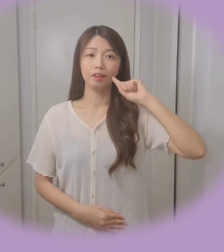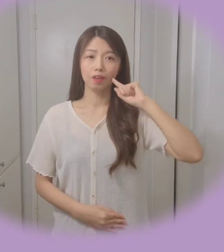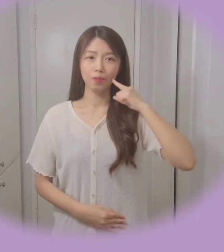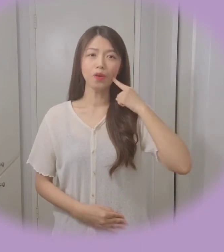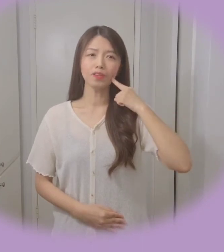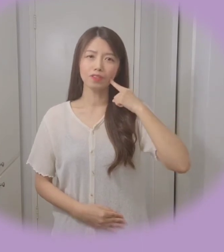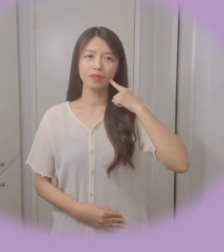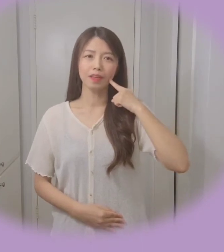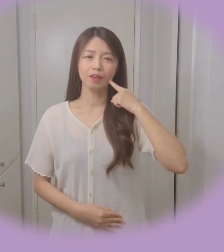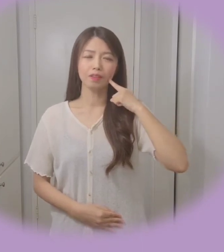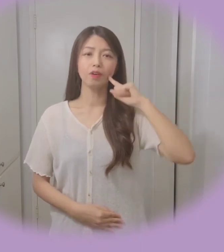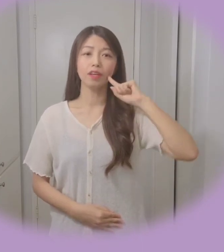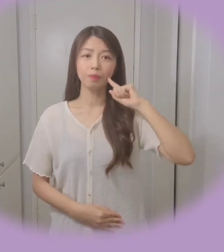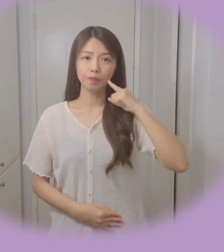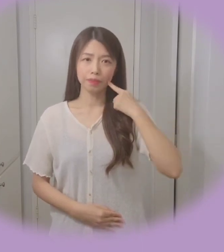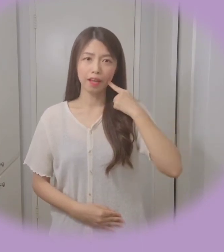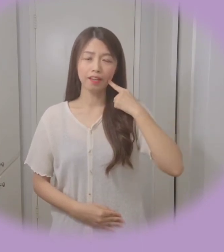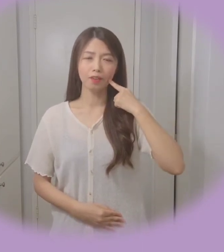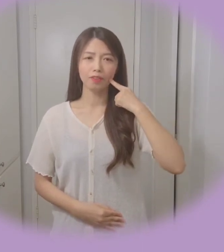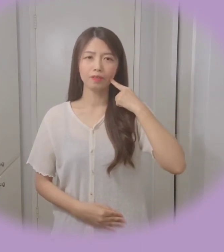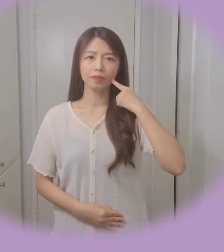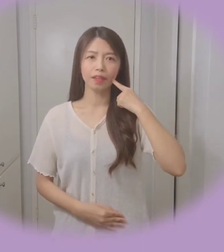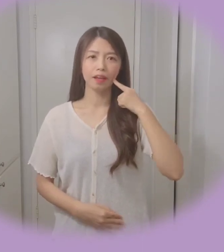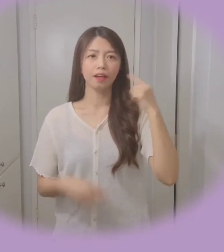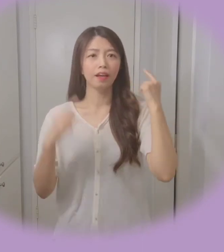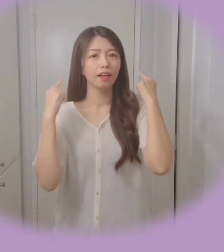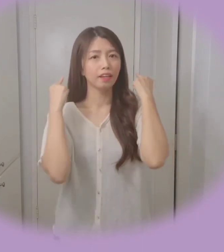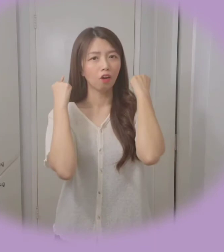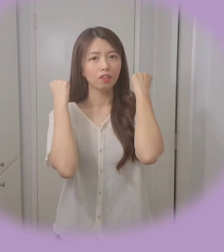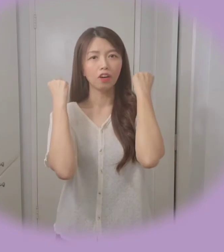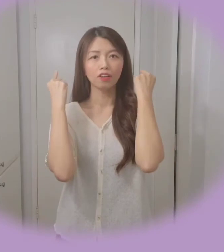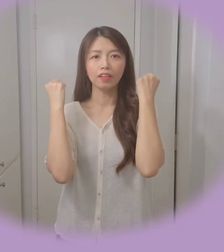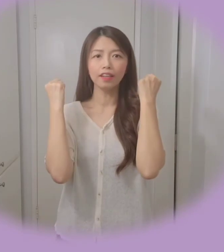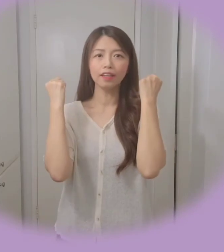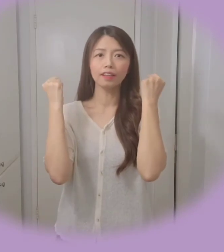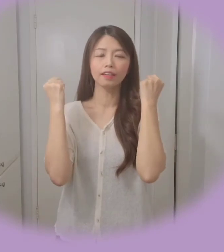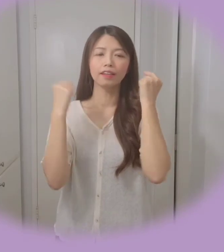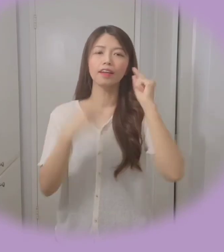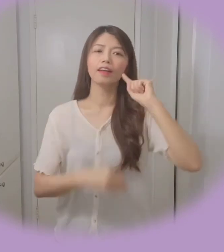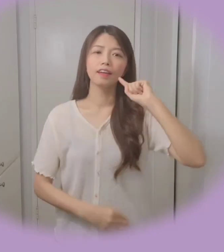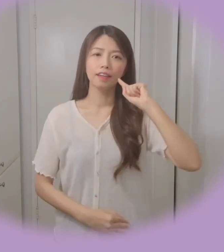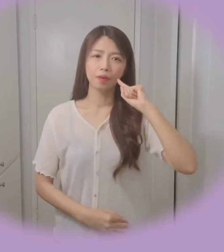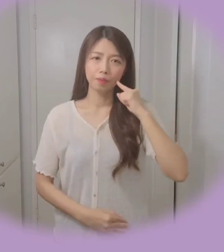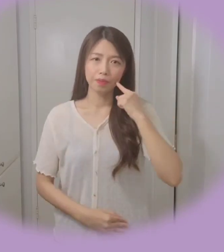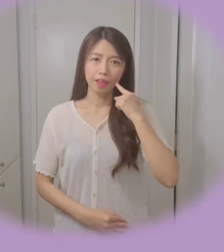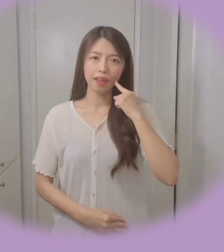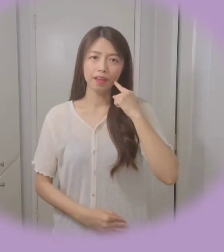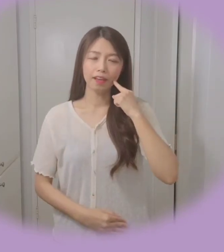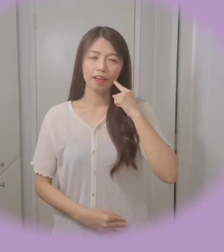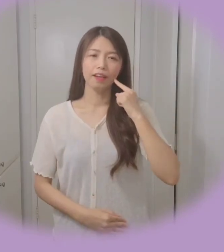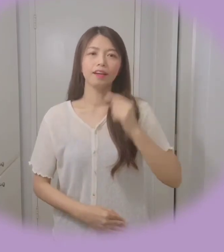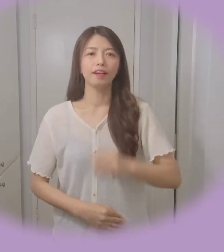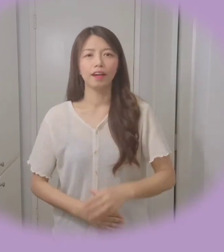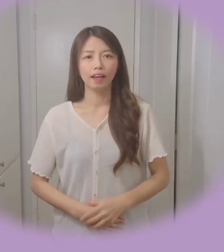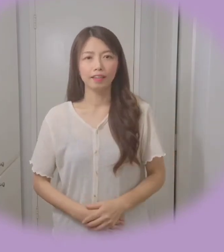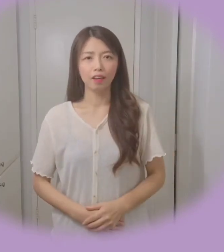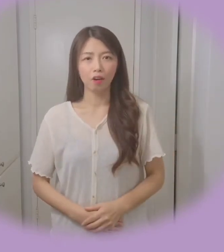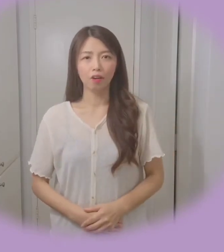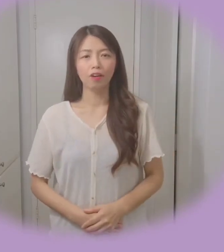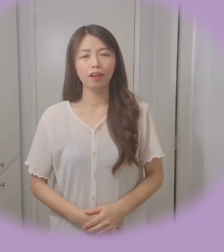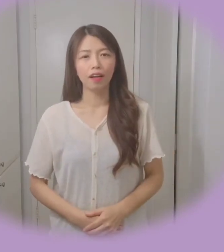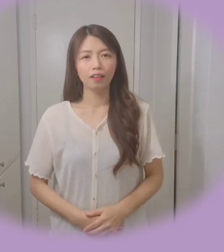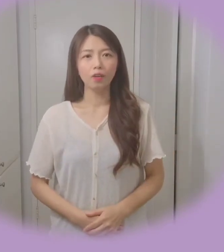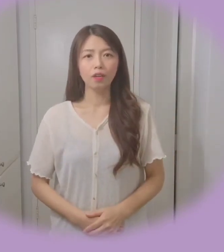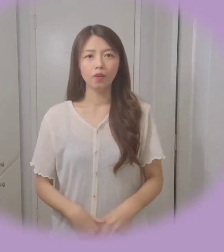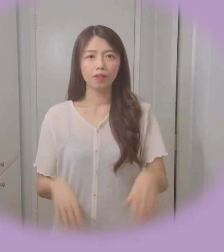하듯이 이렇게 표현해 주시면 돼요. 그래서 예쁘다 이런 뜻입니다. 여전히 예쁘네.